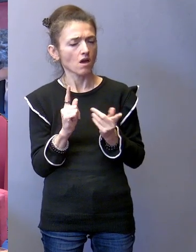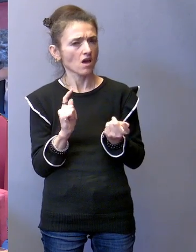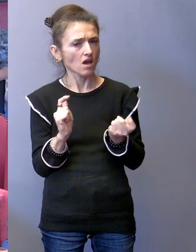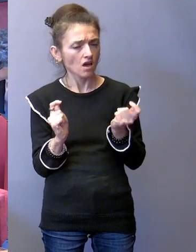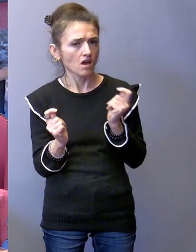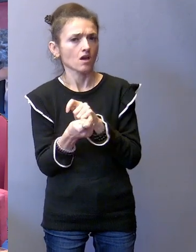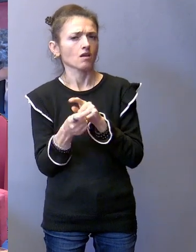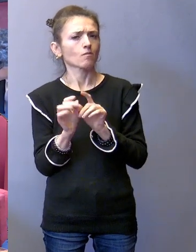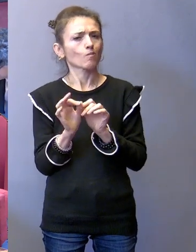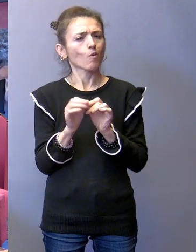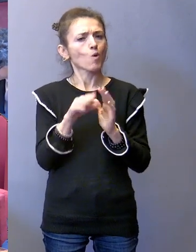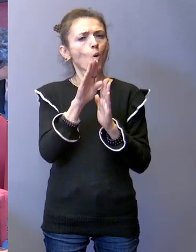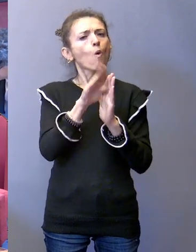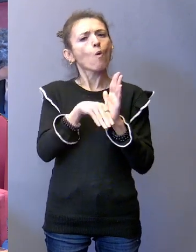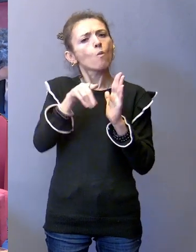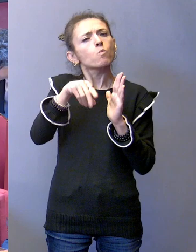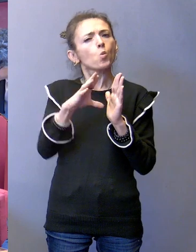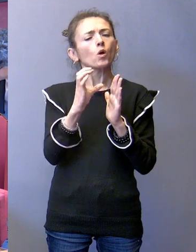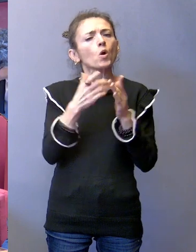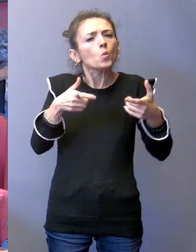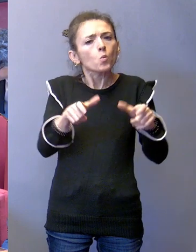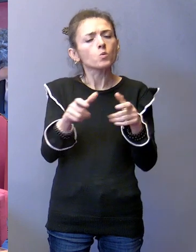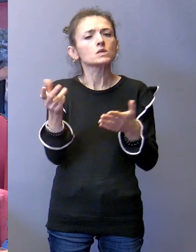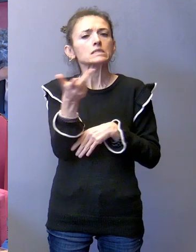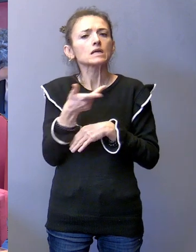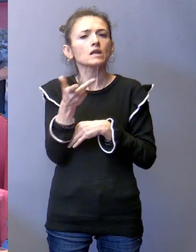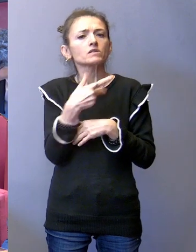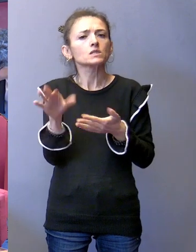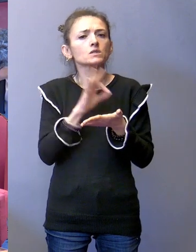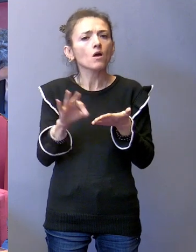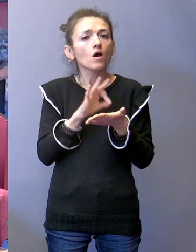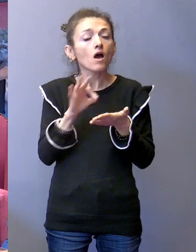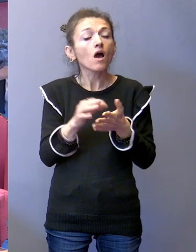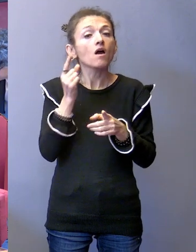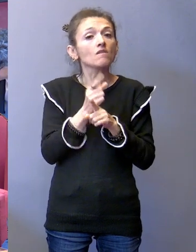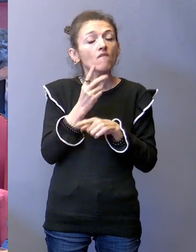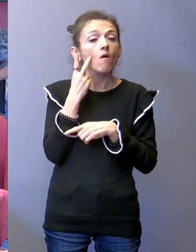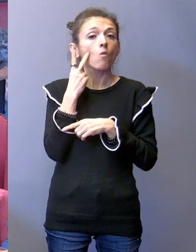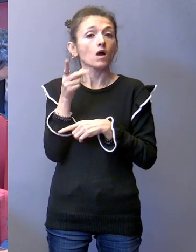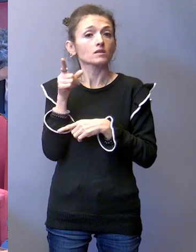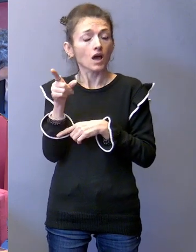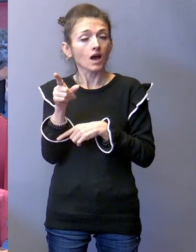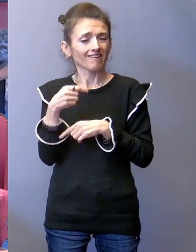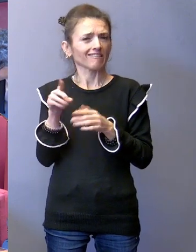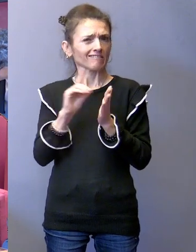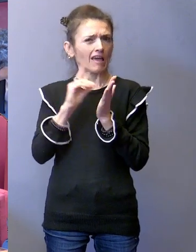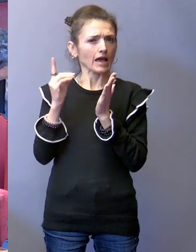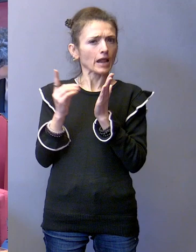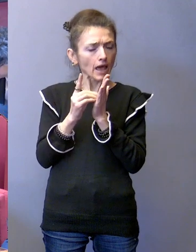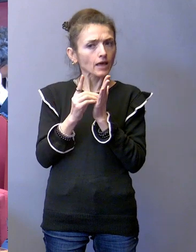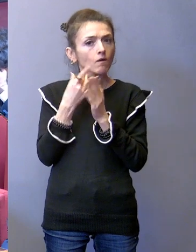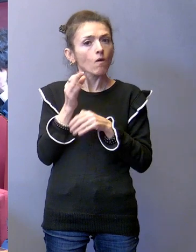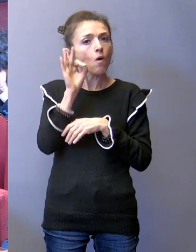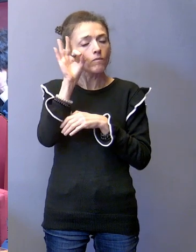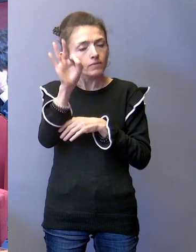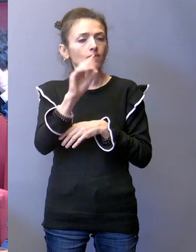generale del puc sui servizi scolastici che necessariamente dovrebbe tenere in considerazione il suddetto decreto al fine di